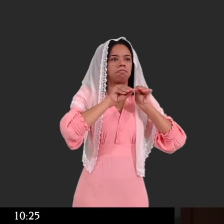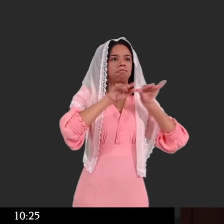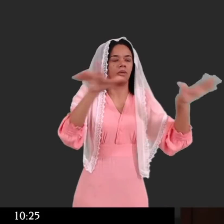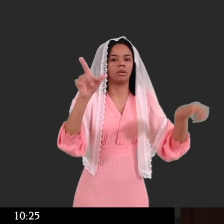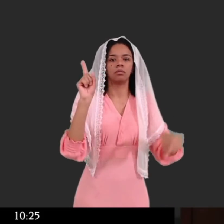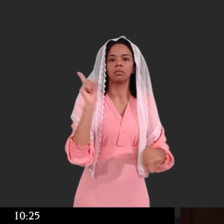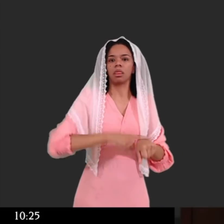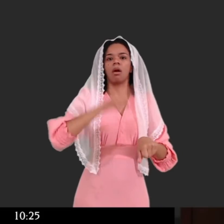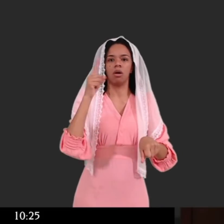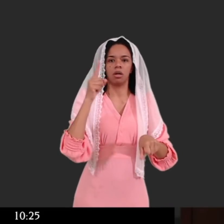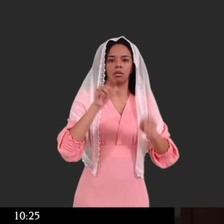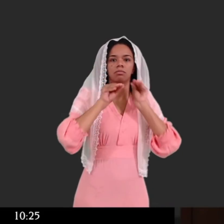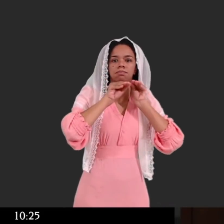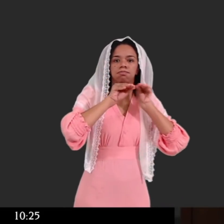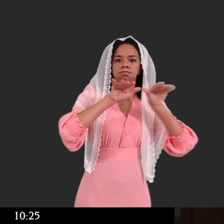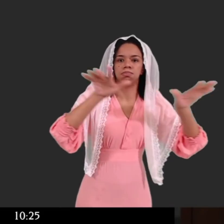instantaneamente.